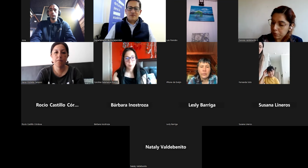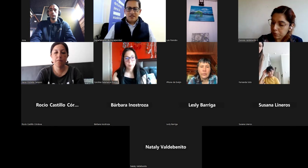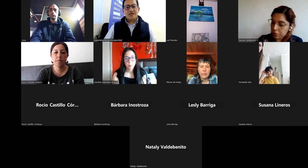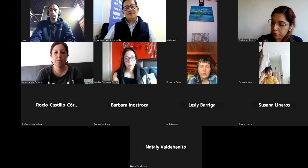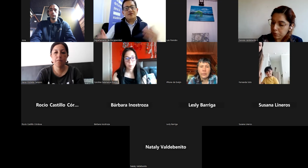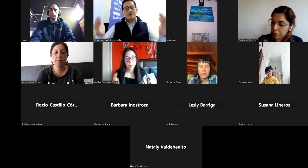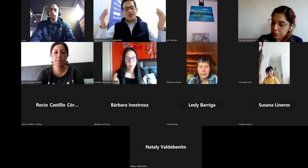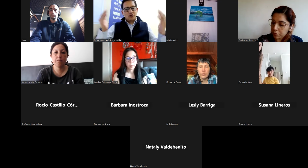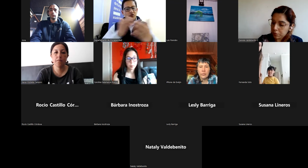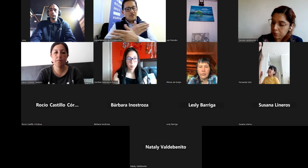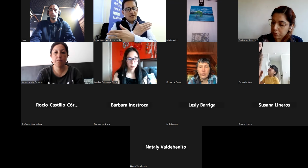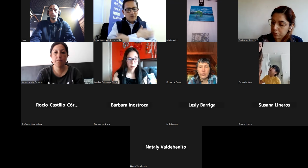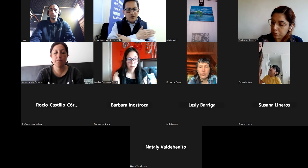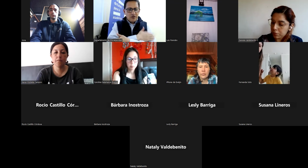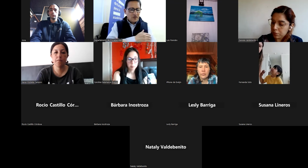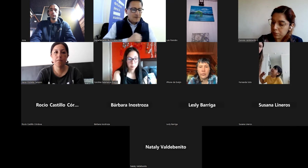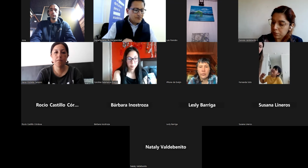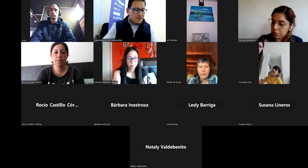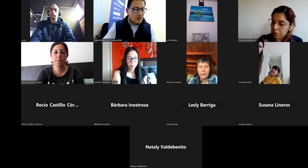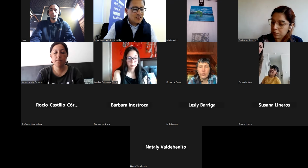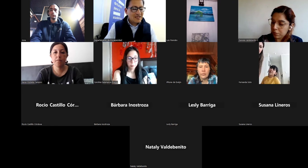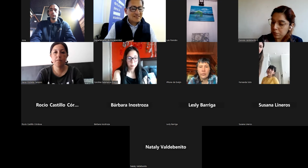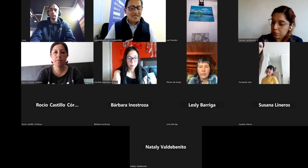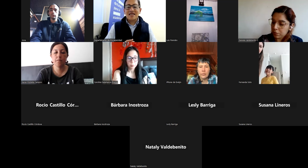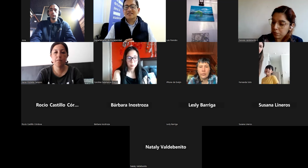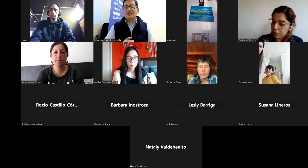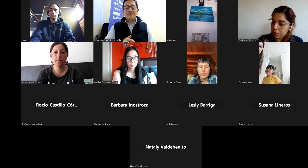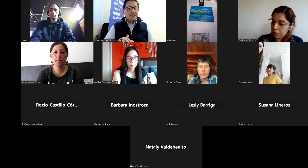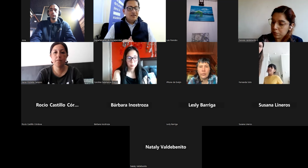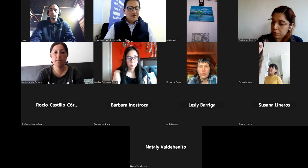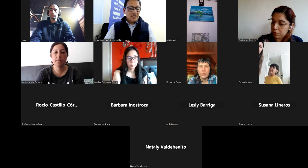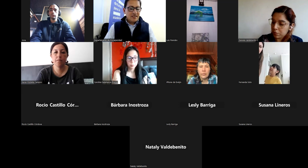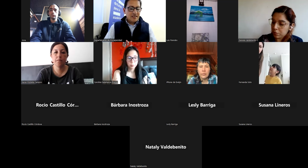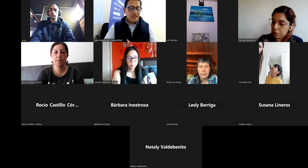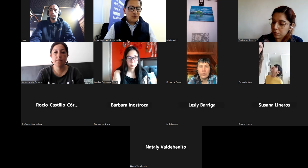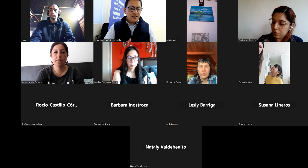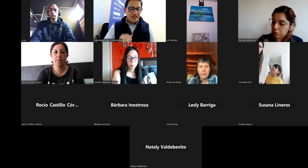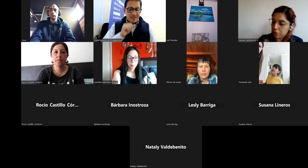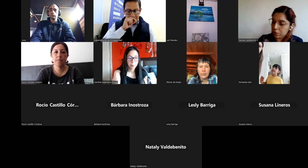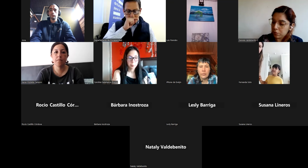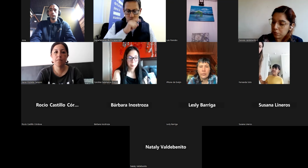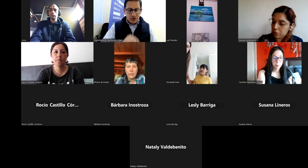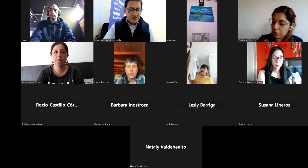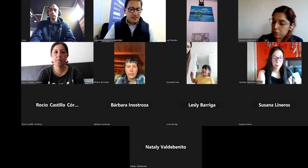bienvenida a todos, a nuestra, ya nuestra tercera clase, el taller de lengua de señas número 7.